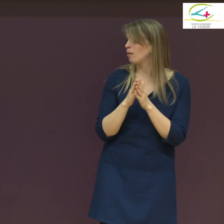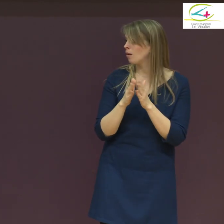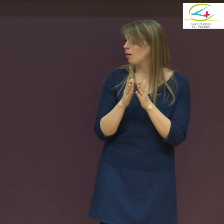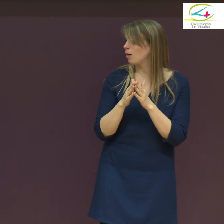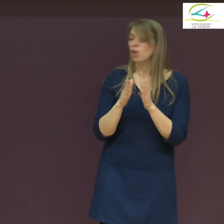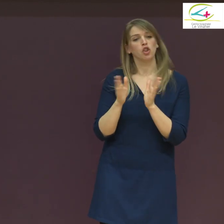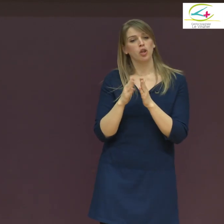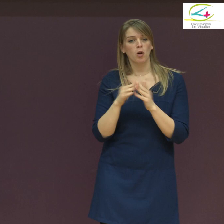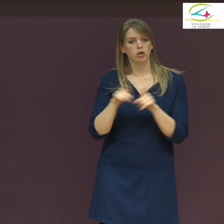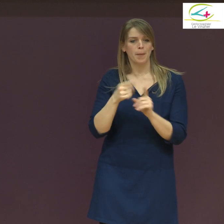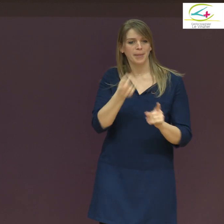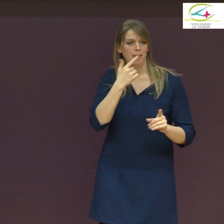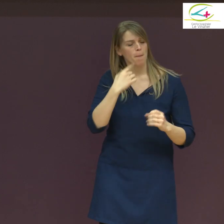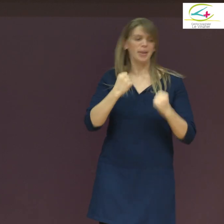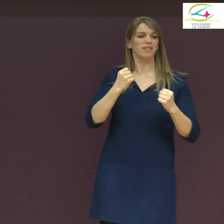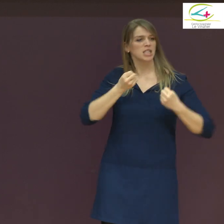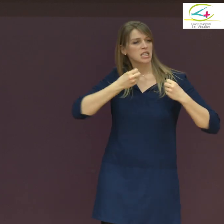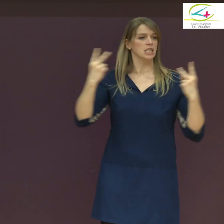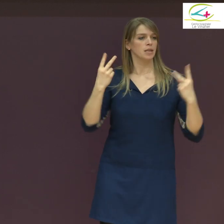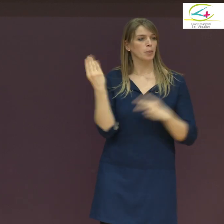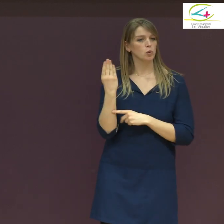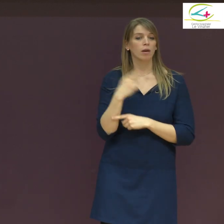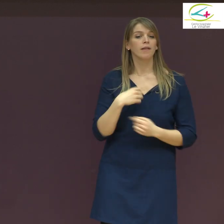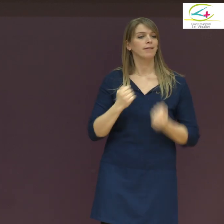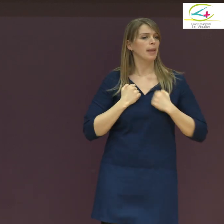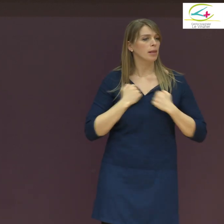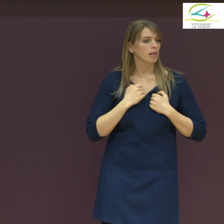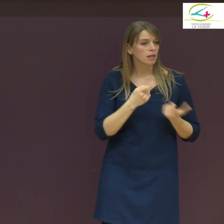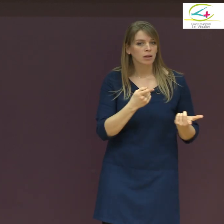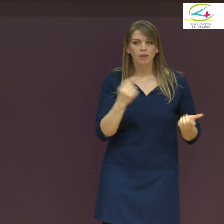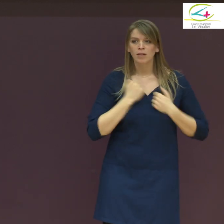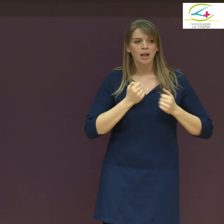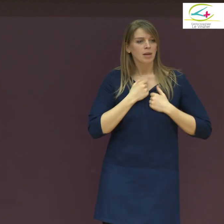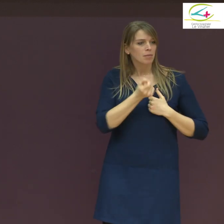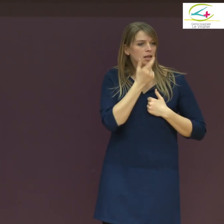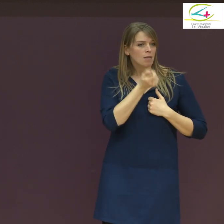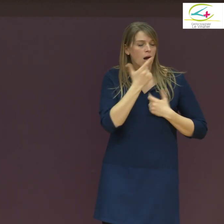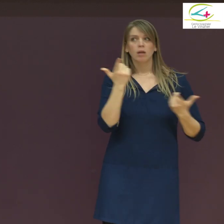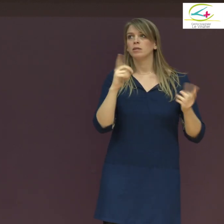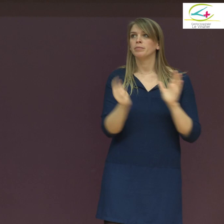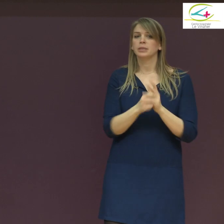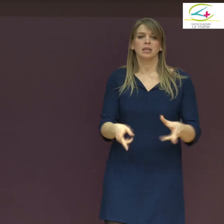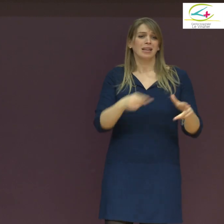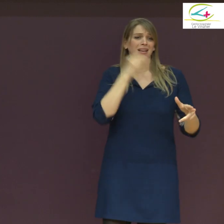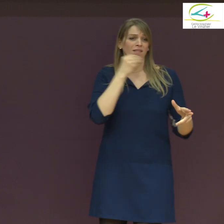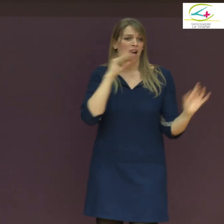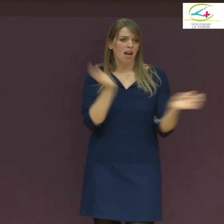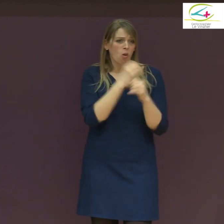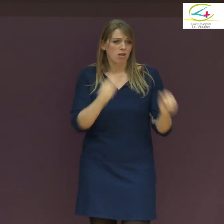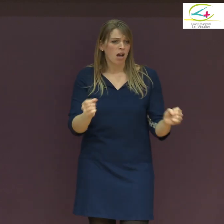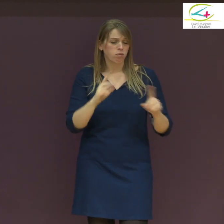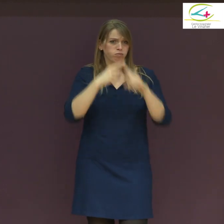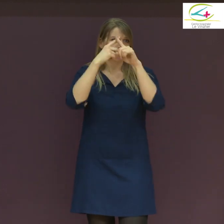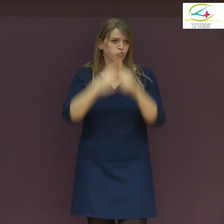vous demandez un petit boost. Les vitamines, les prescriptions de vitamines en hiver, c'est extraordinaire.